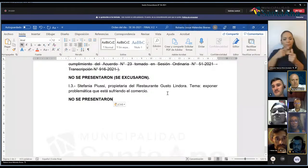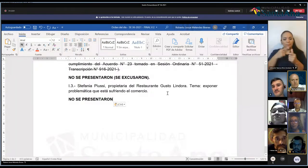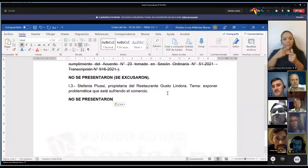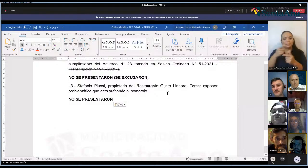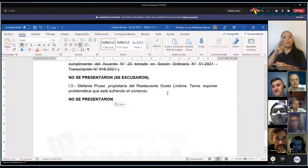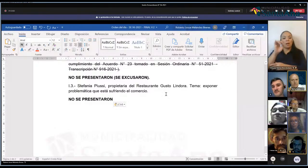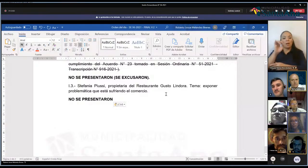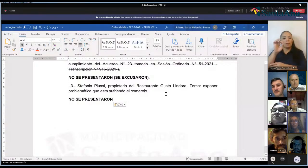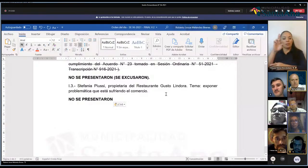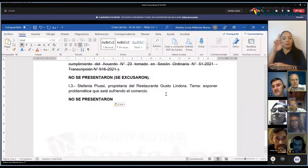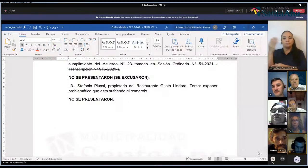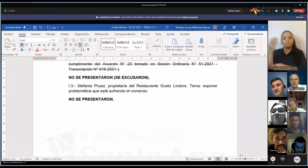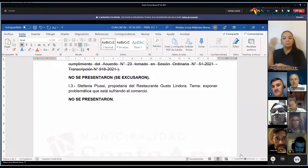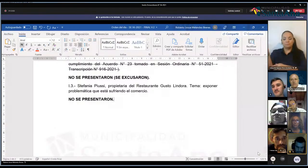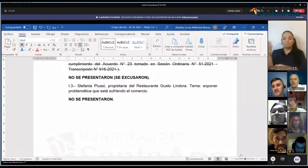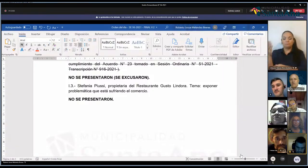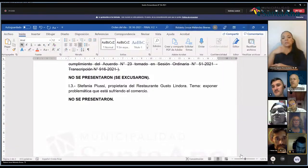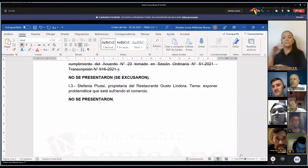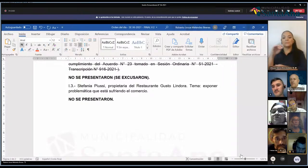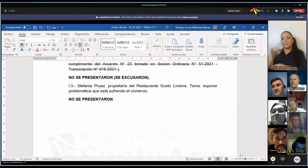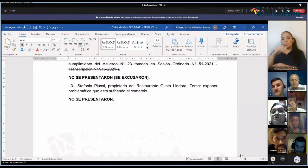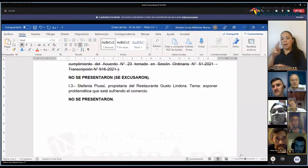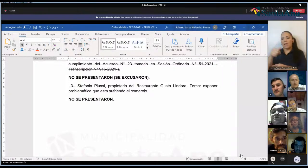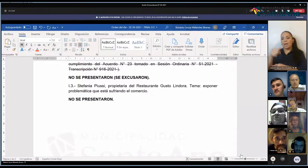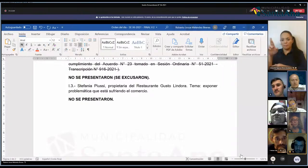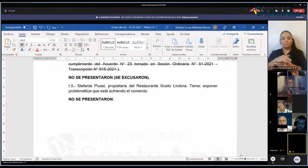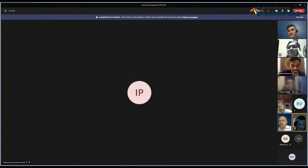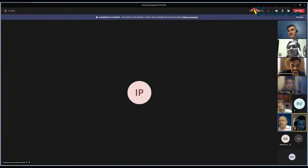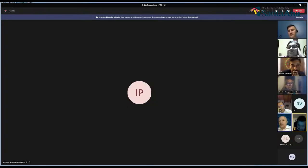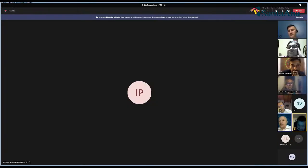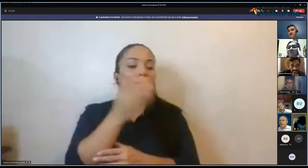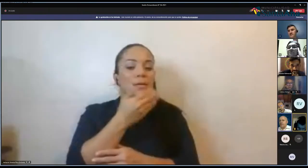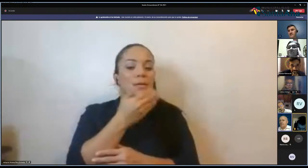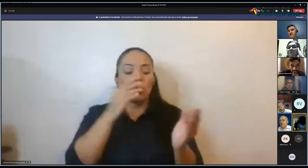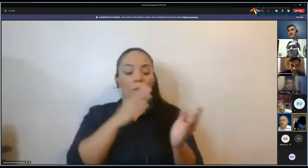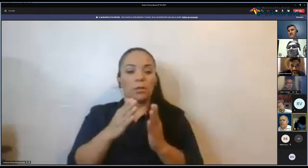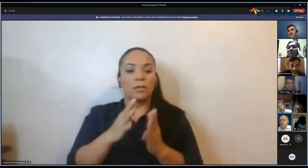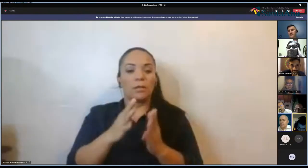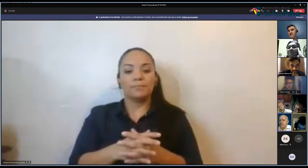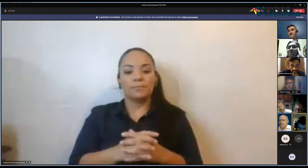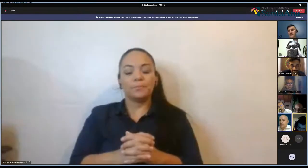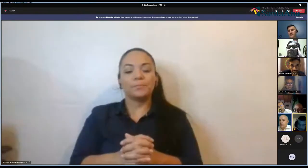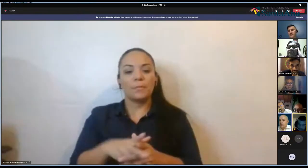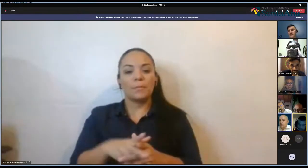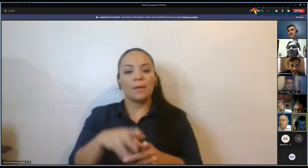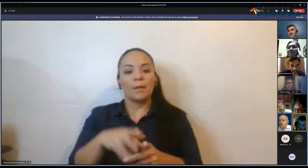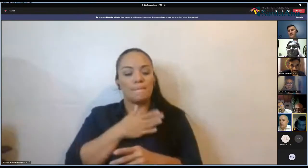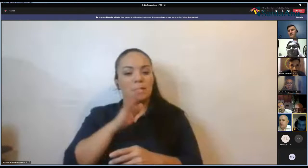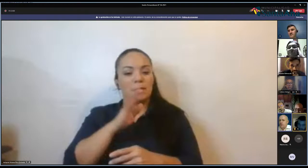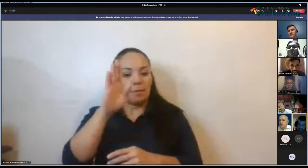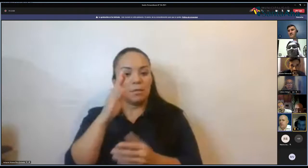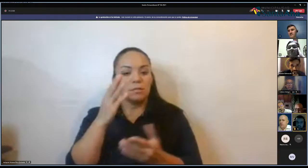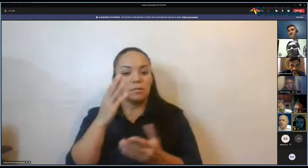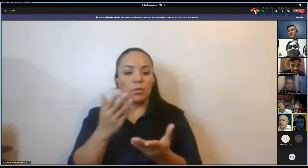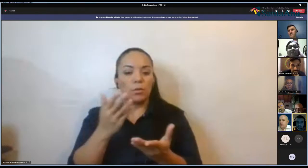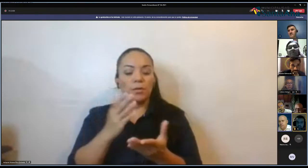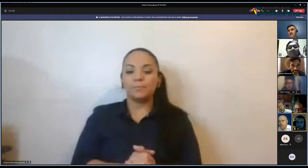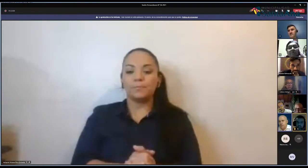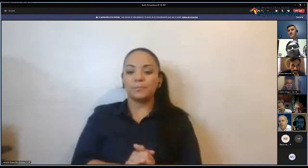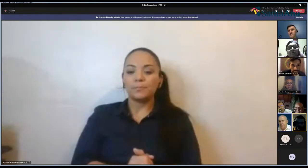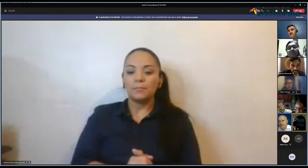y vamos a bien señora presidenta por el orden y por eso es mi intervención es que